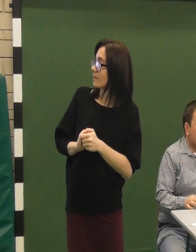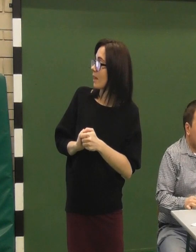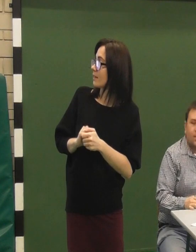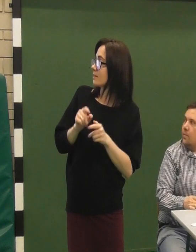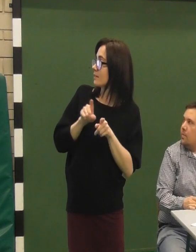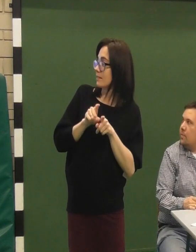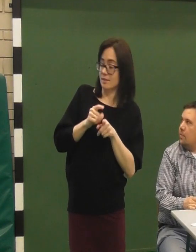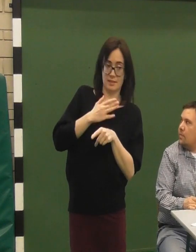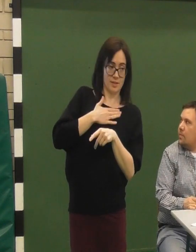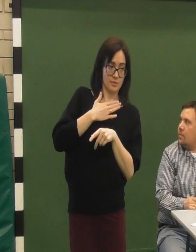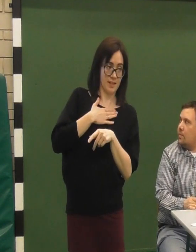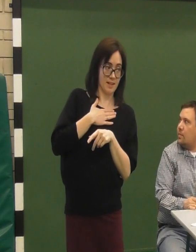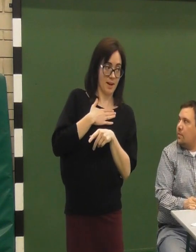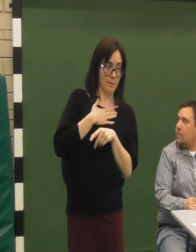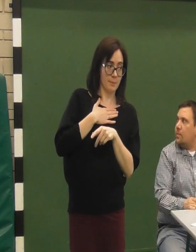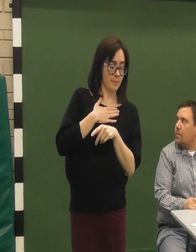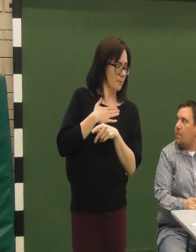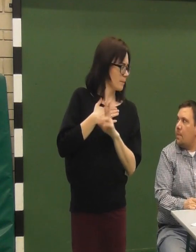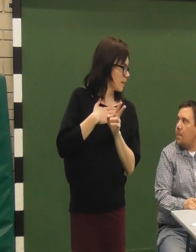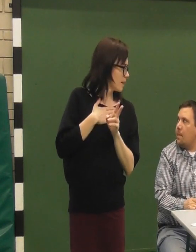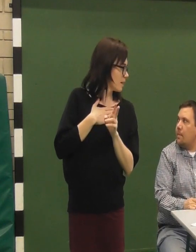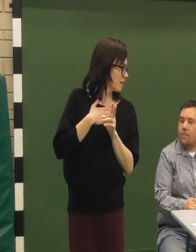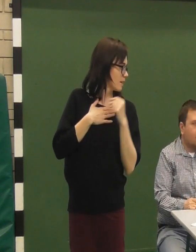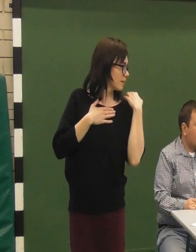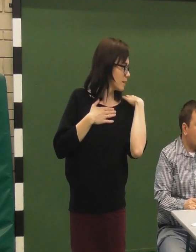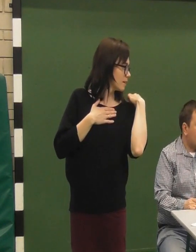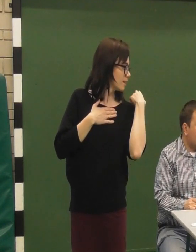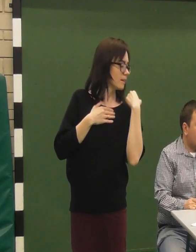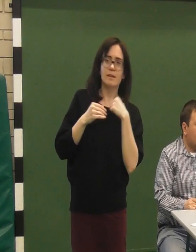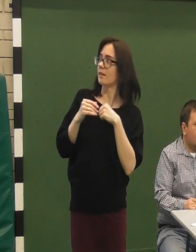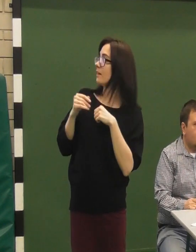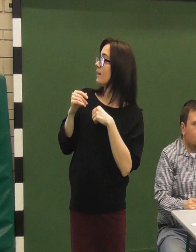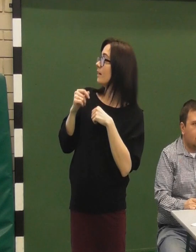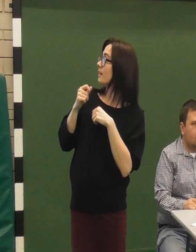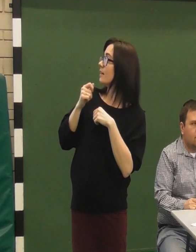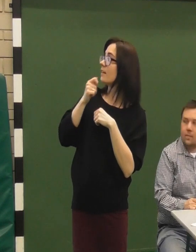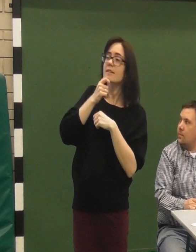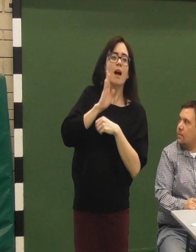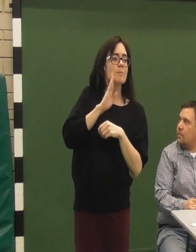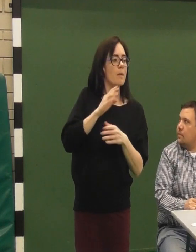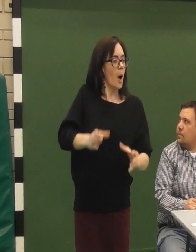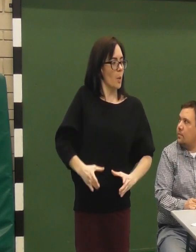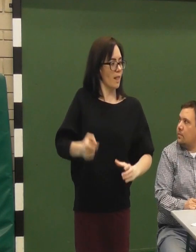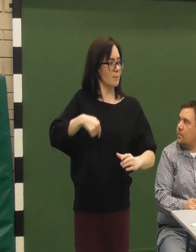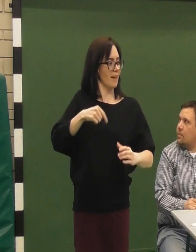testvérem van, az édesanyám, a nagymamának az ölében.